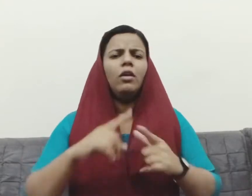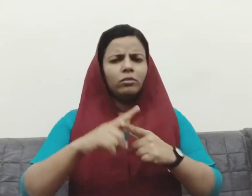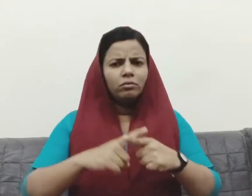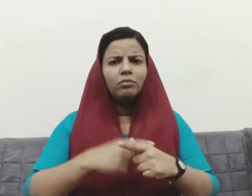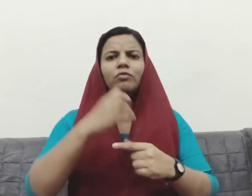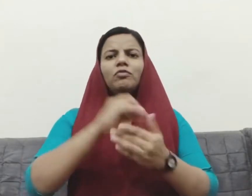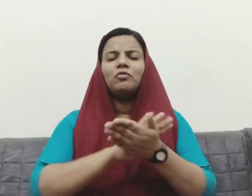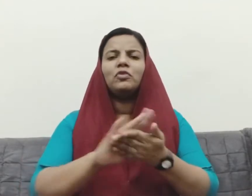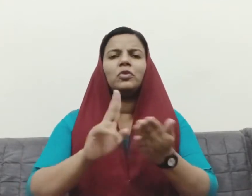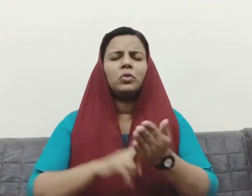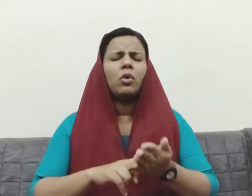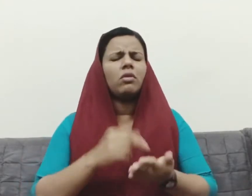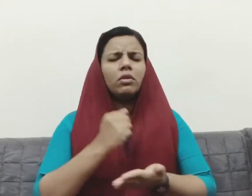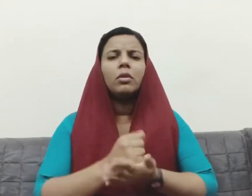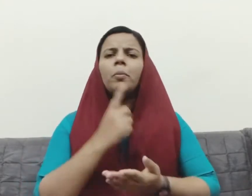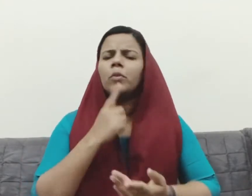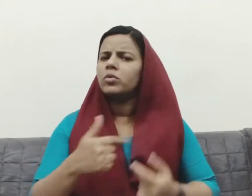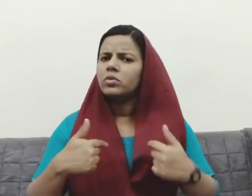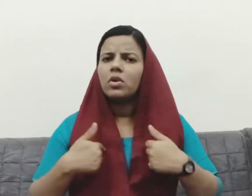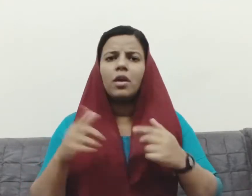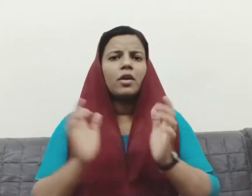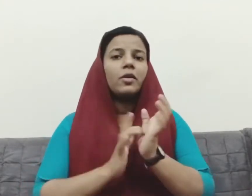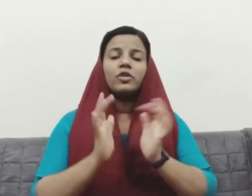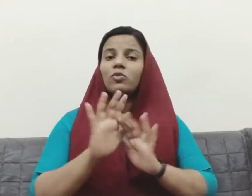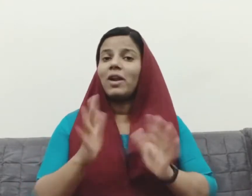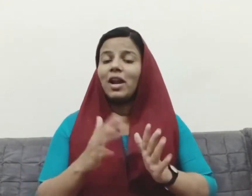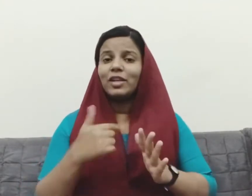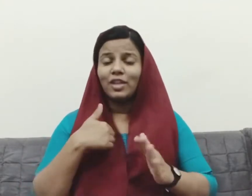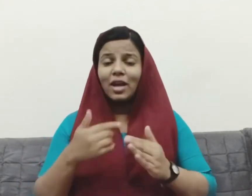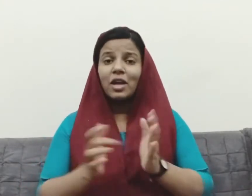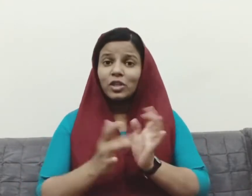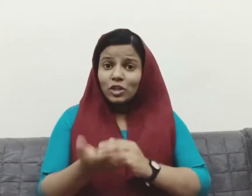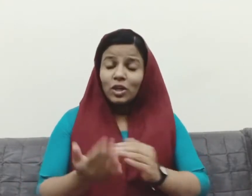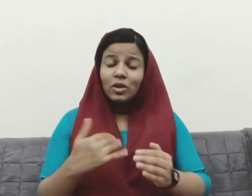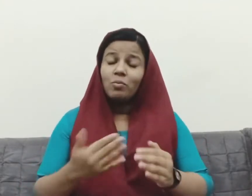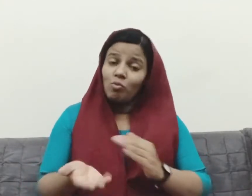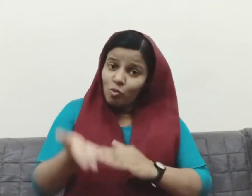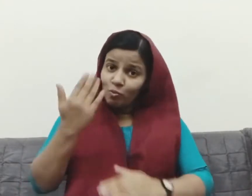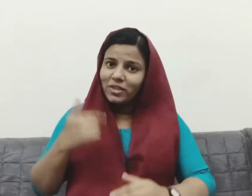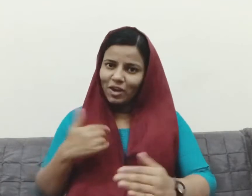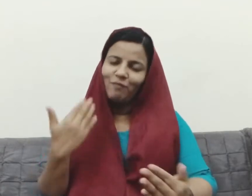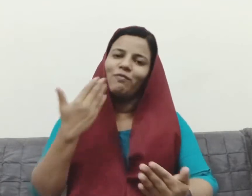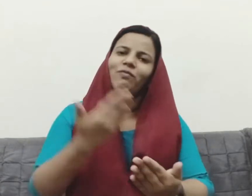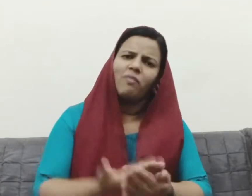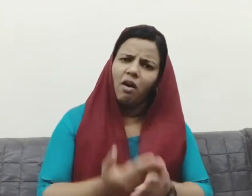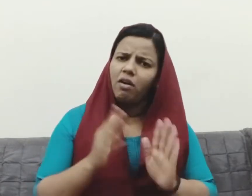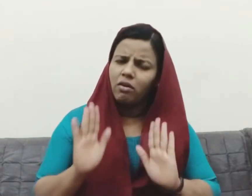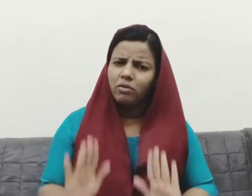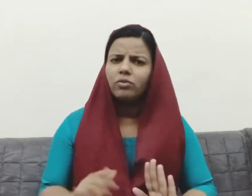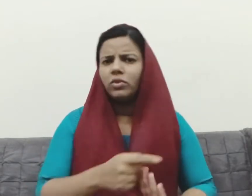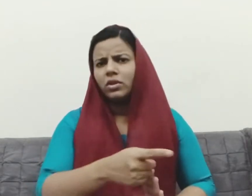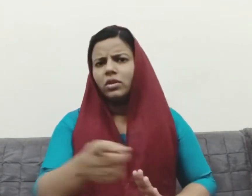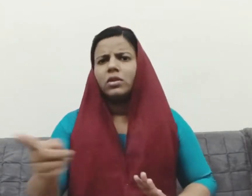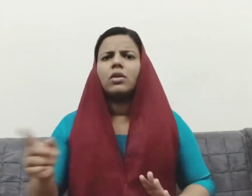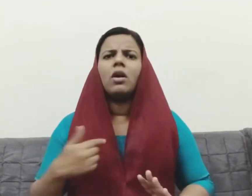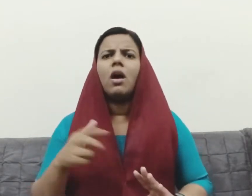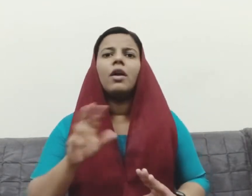ഉള്ള കാര്യം ഉള്ളതുപോലെ പറയും, ഞാൻ ക്രിസ്തുവല്ല, അവന് മുമ്പായി അയക്കപ്പെട്ടവൻ അത്രേ എന്ന് ഞാൻ പറഞ്ഞതിന് നിങ്ങൾ തന്നെ